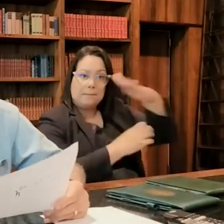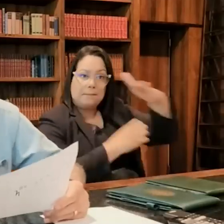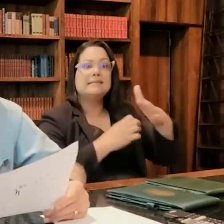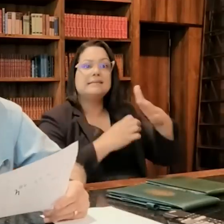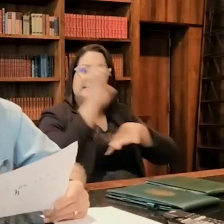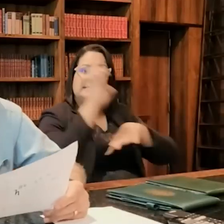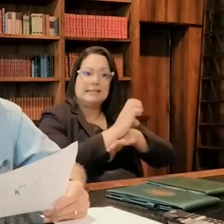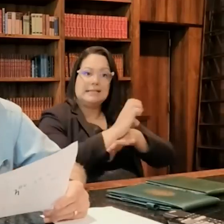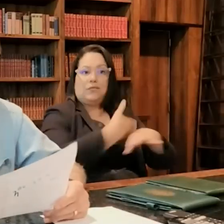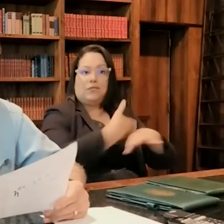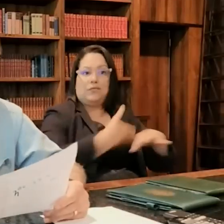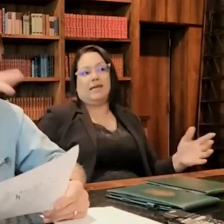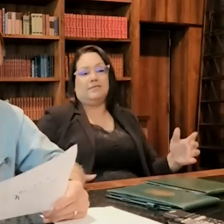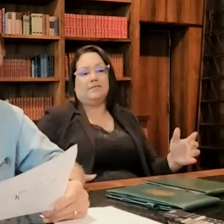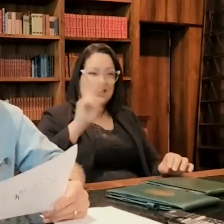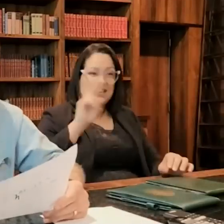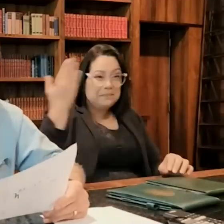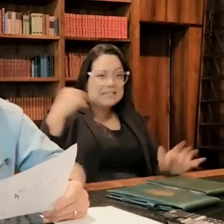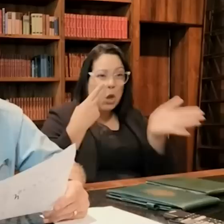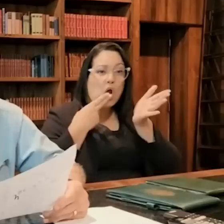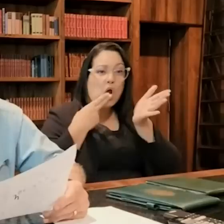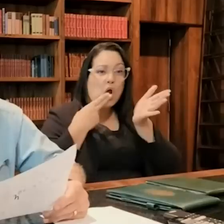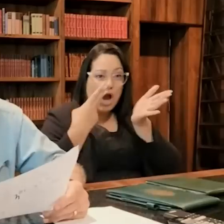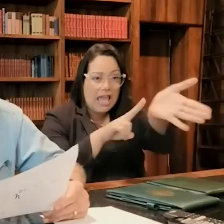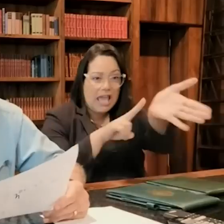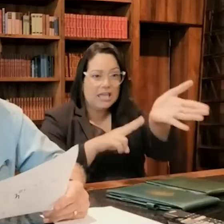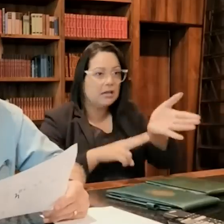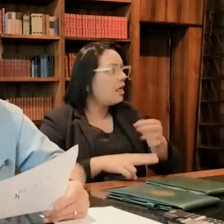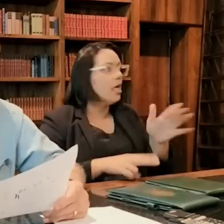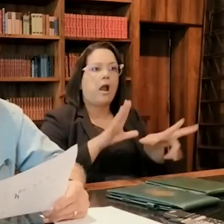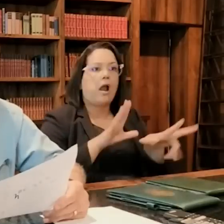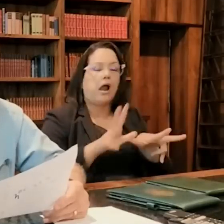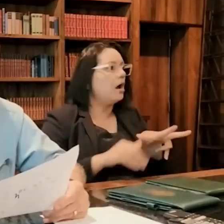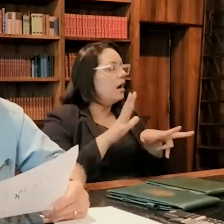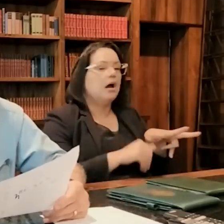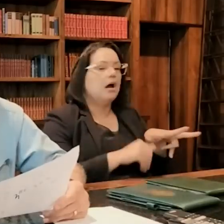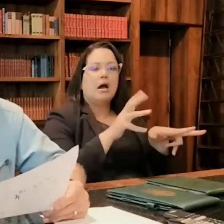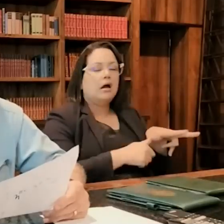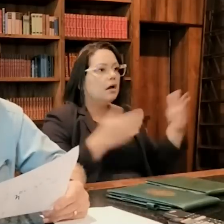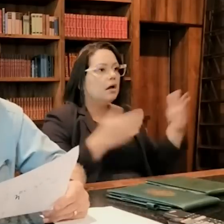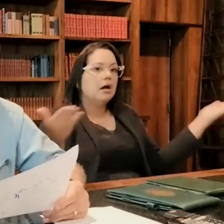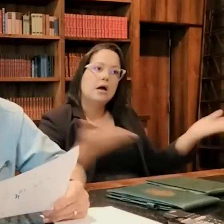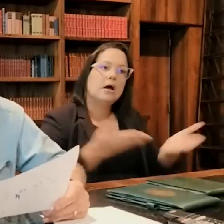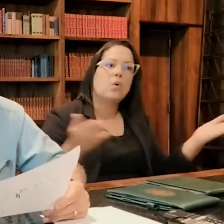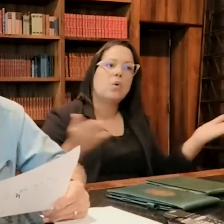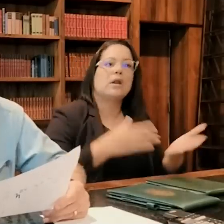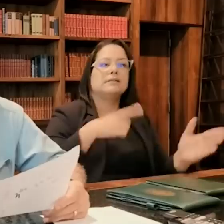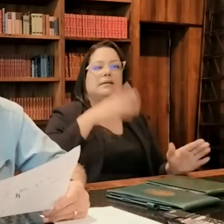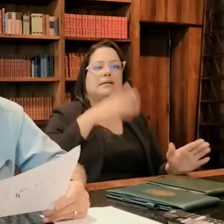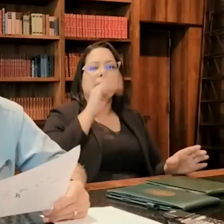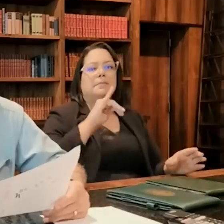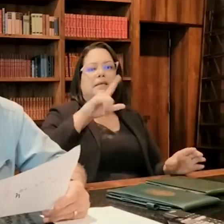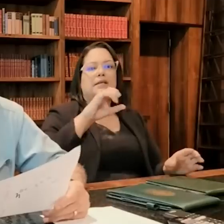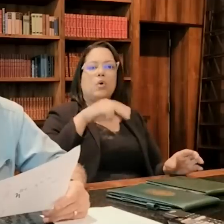mesmo viés ideológico destacado pela imprensa nos casos de hoje. Também falou ser que nada justifica atos